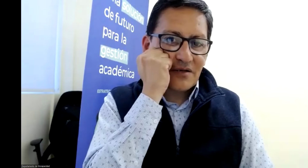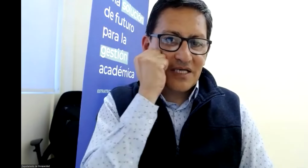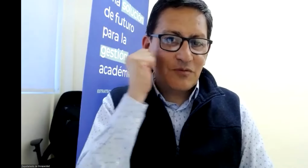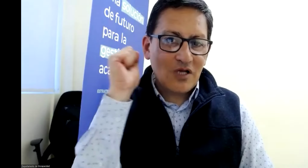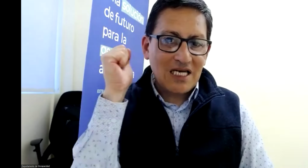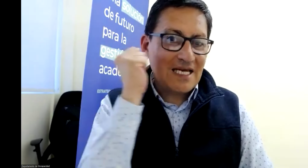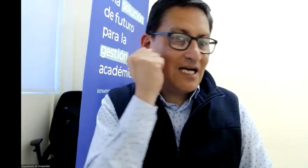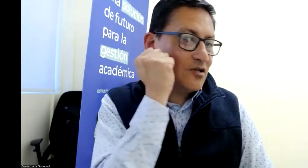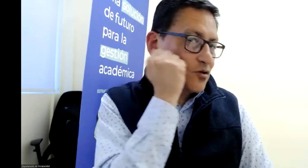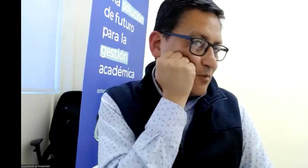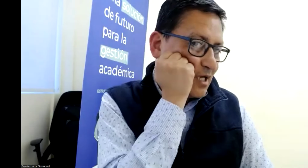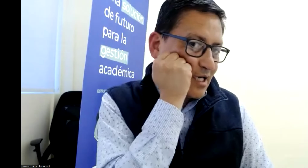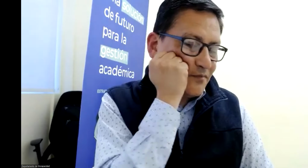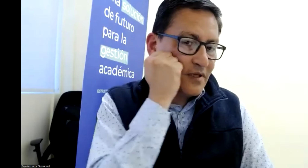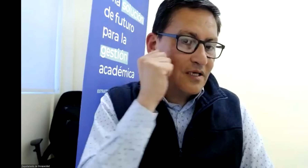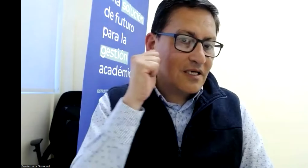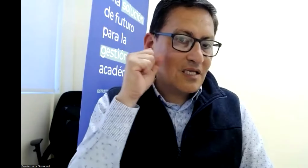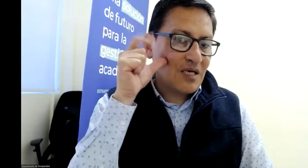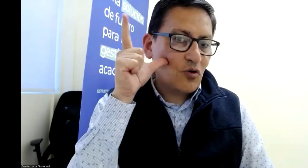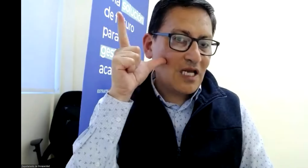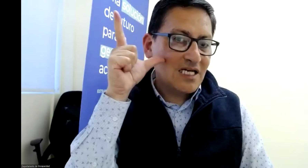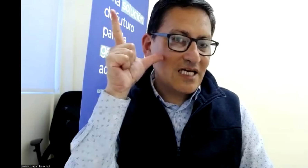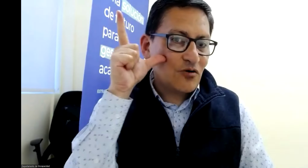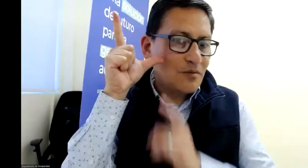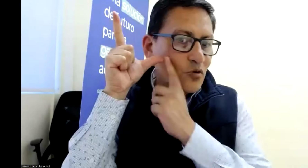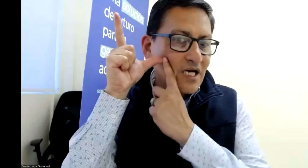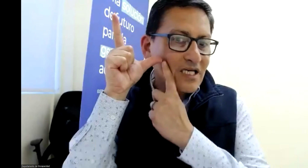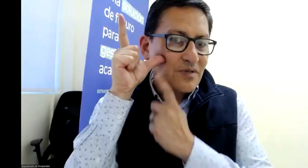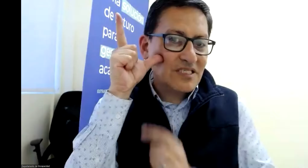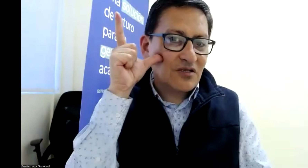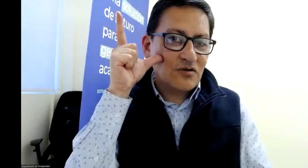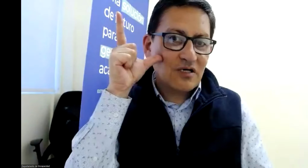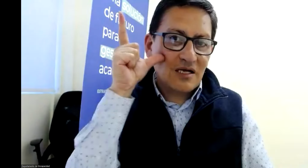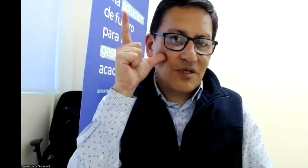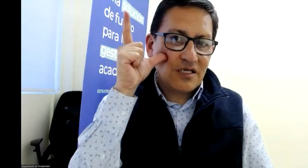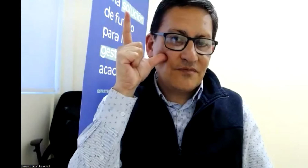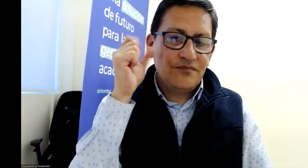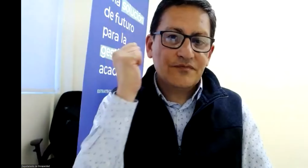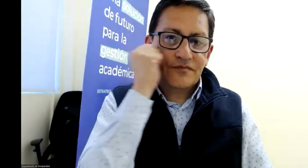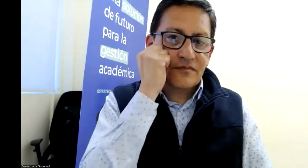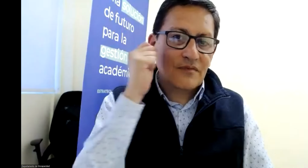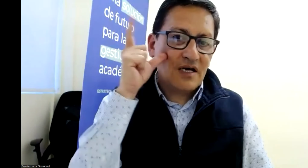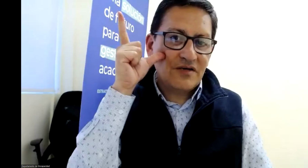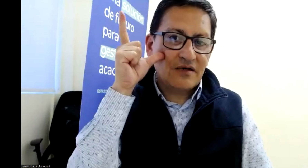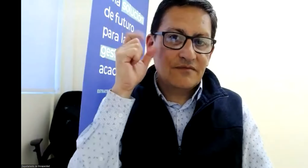Partimos con la letra A, nos tocamos la cara y terminamos con la letra L con el pulgar aquí pinchándonos en la mejilla. Abril.